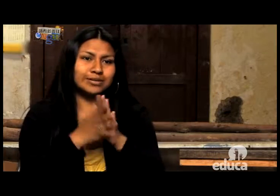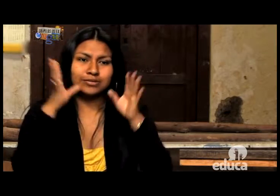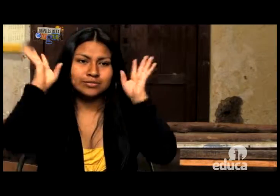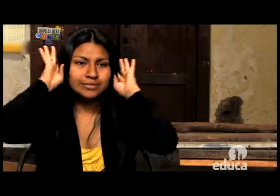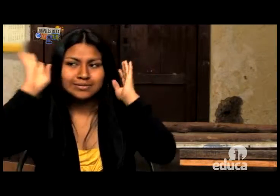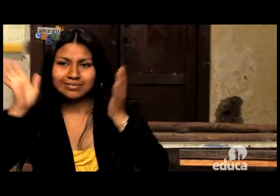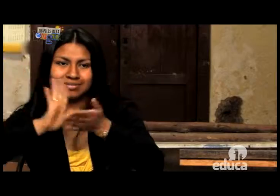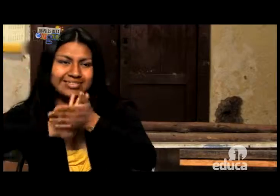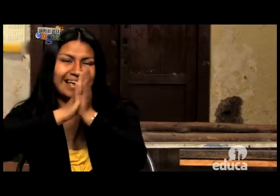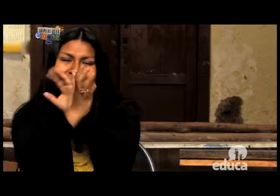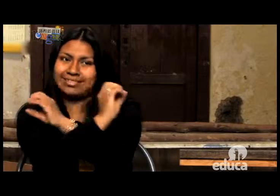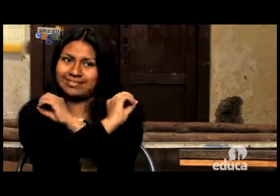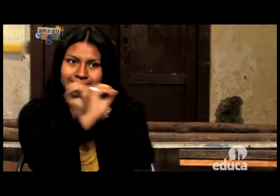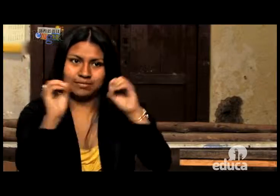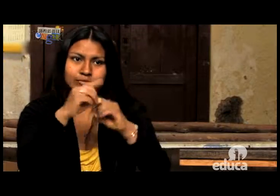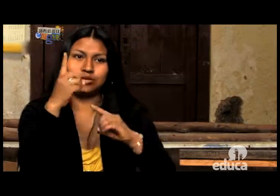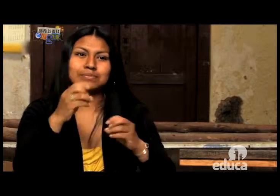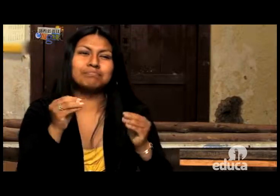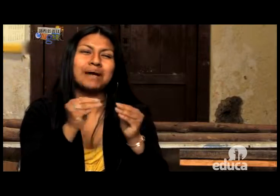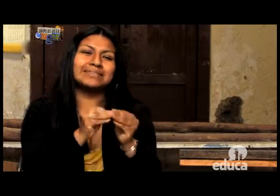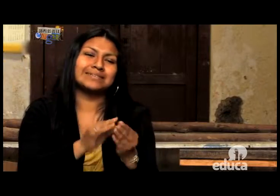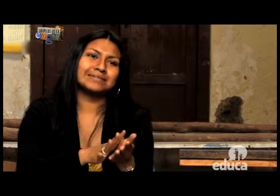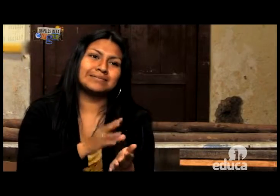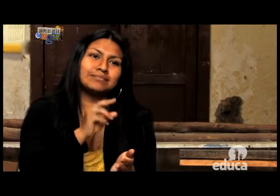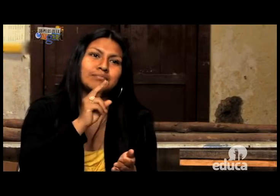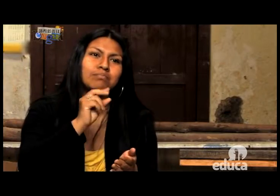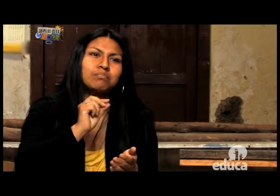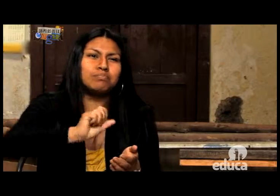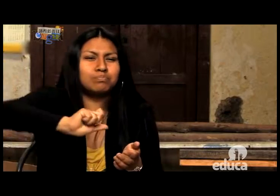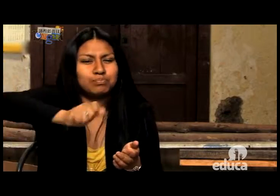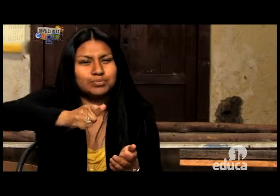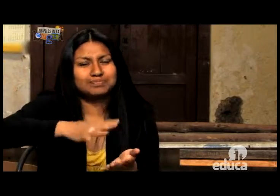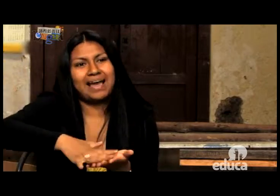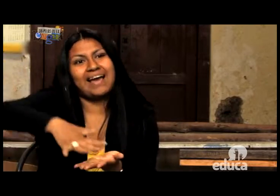pero podemos sentir la vibración. Cuando se sube el volumen,